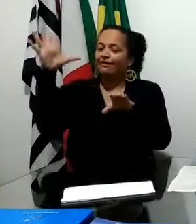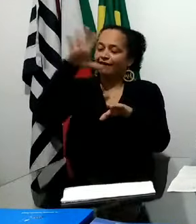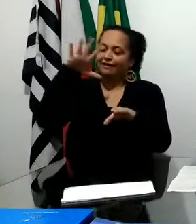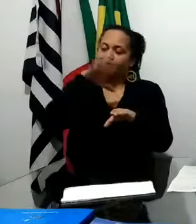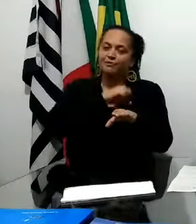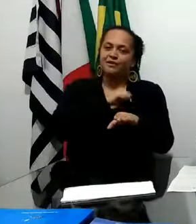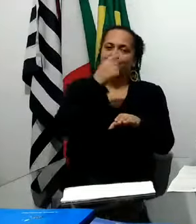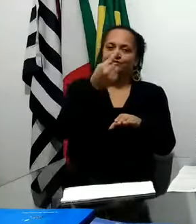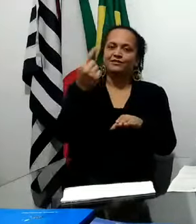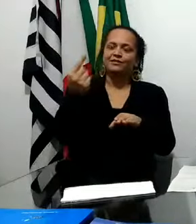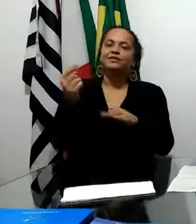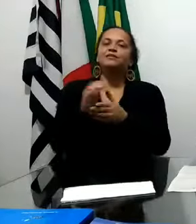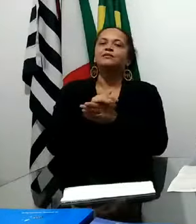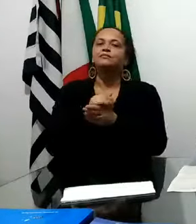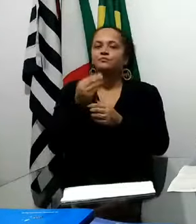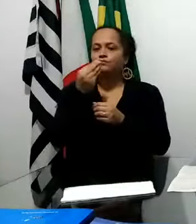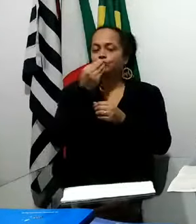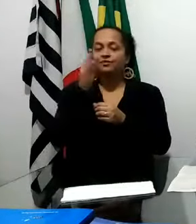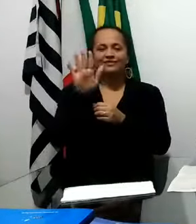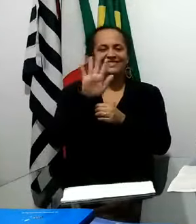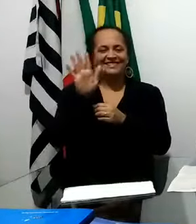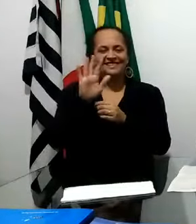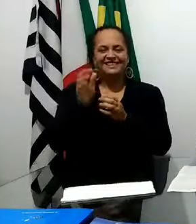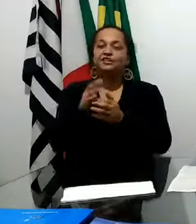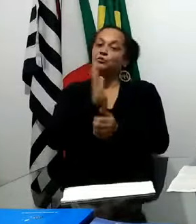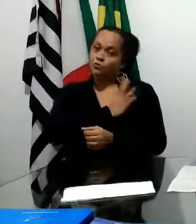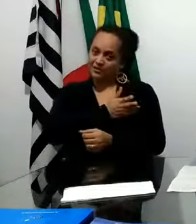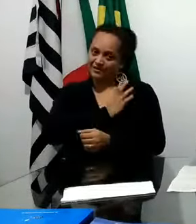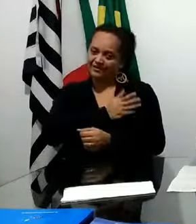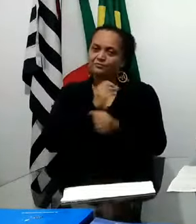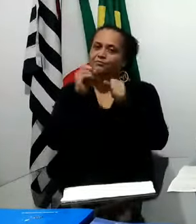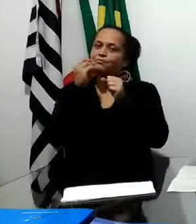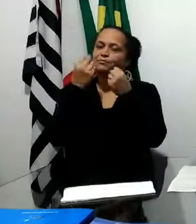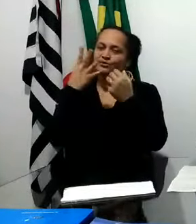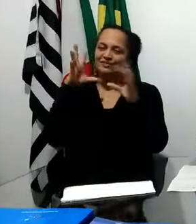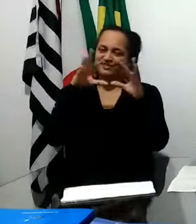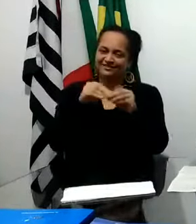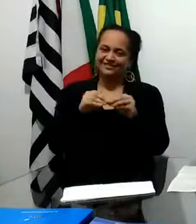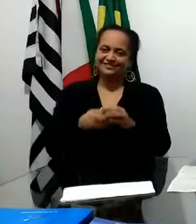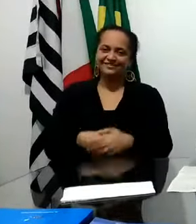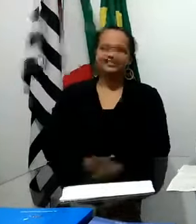mandamento do Senhor. Então, um beijo no seu coração, uma boa noite, fica na paz.